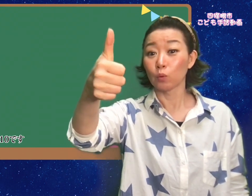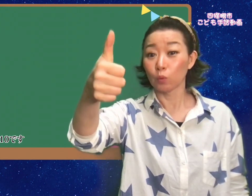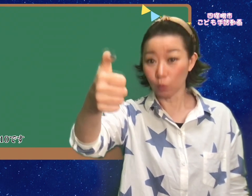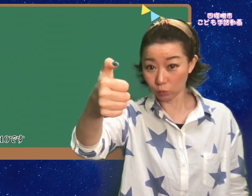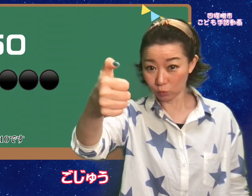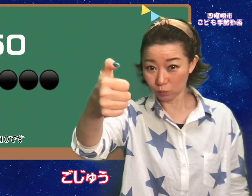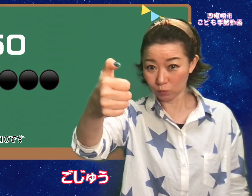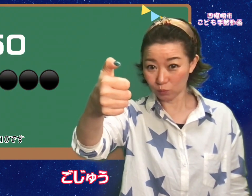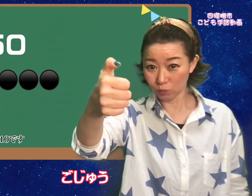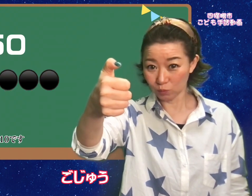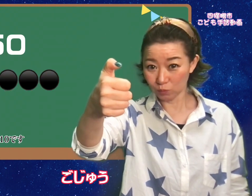50、